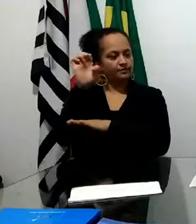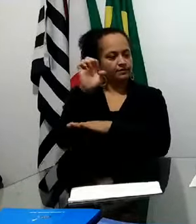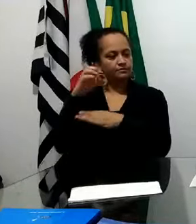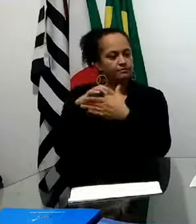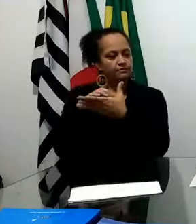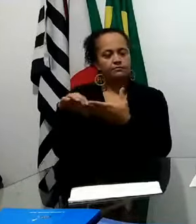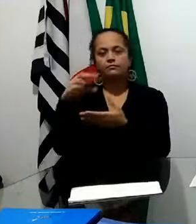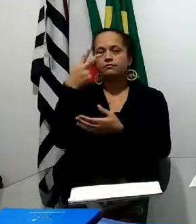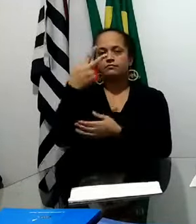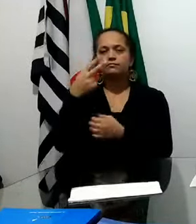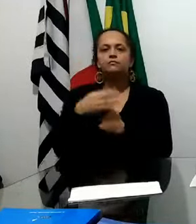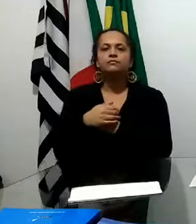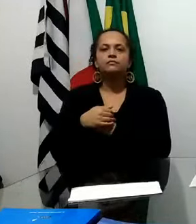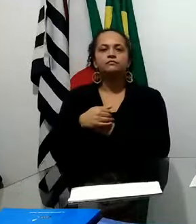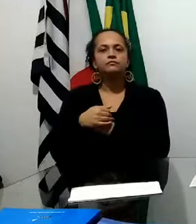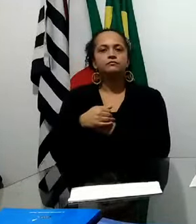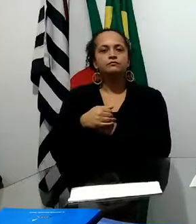2.